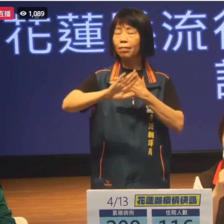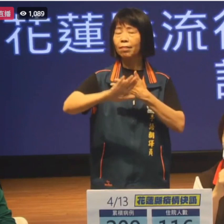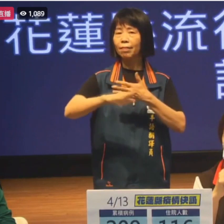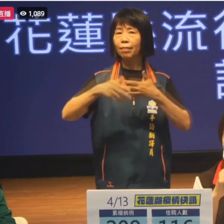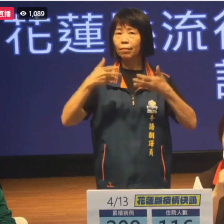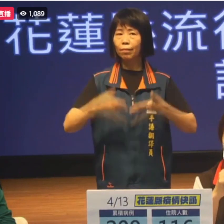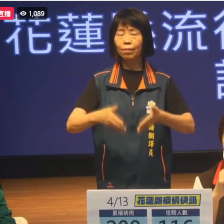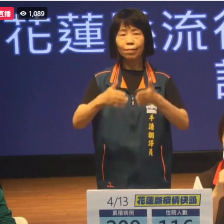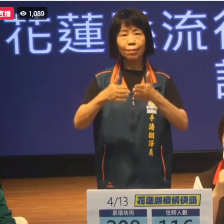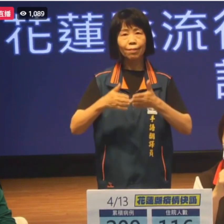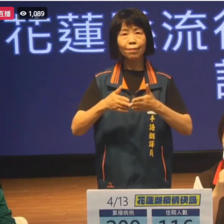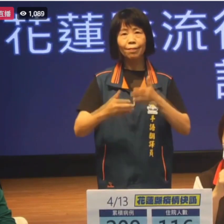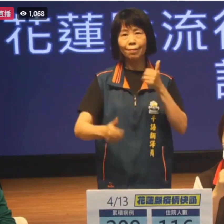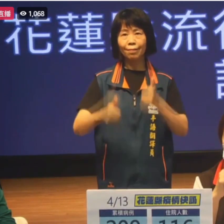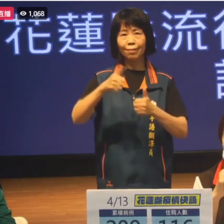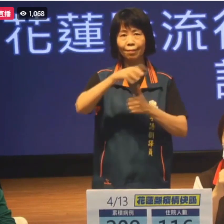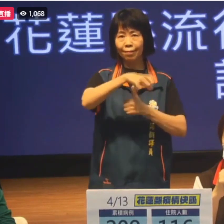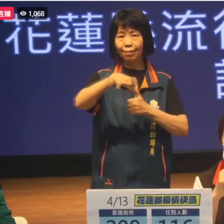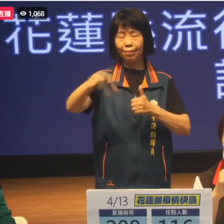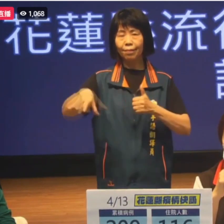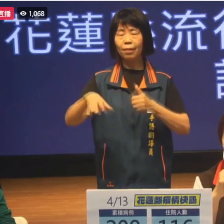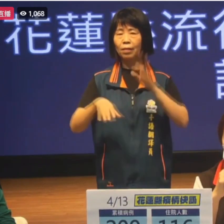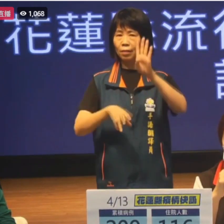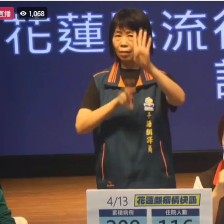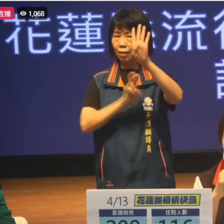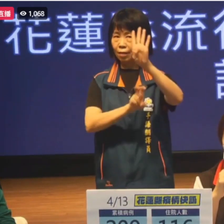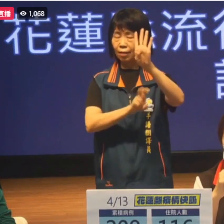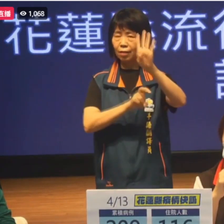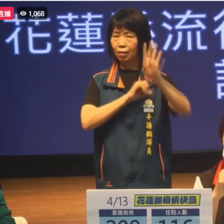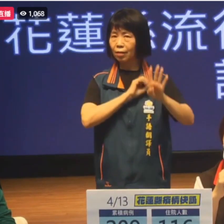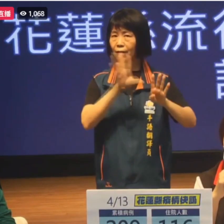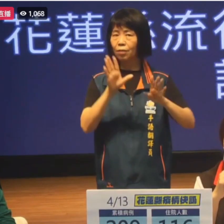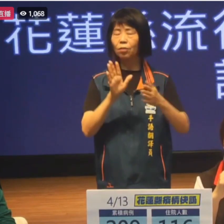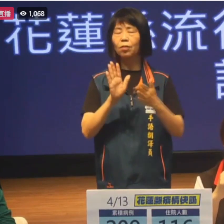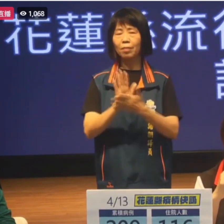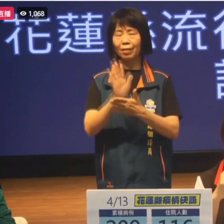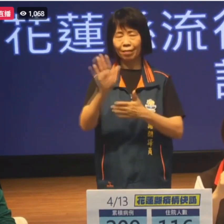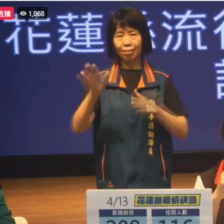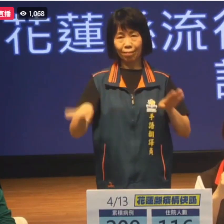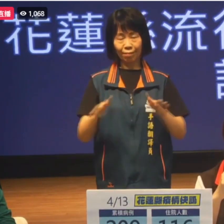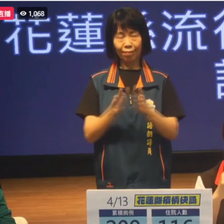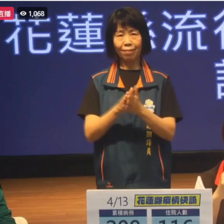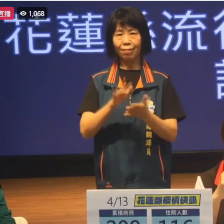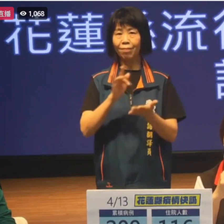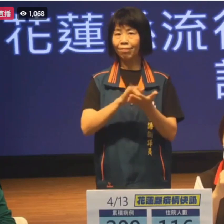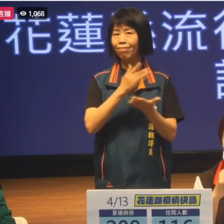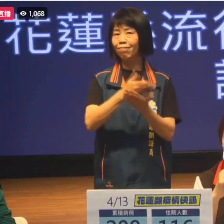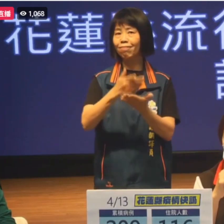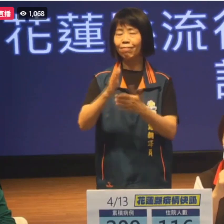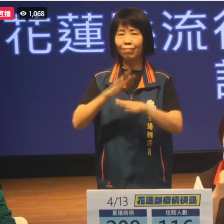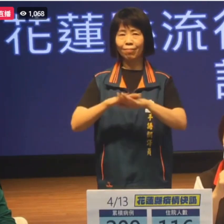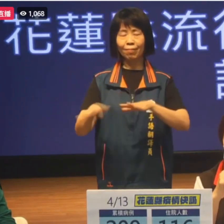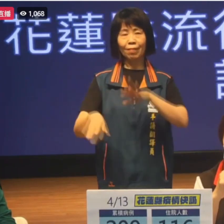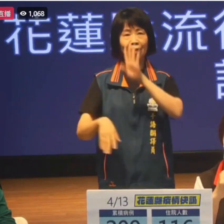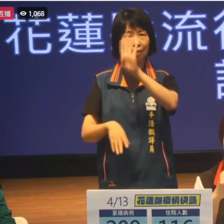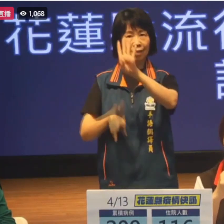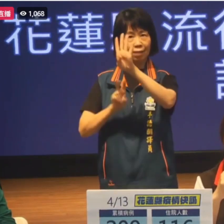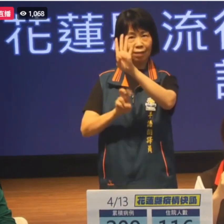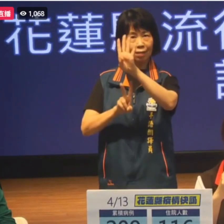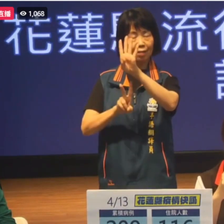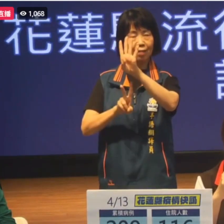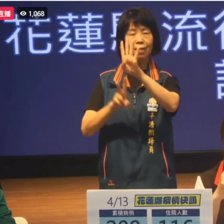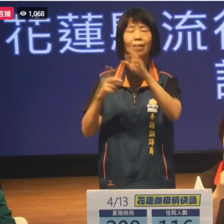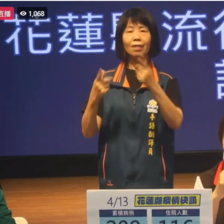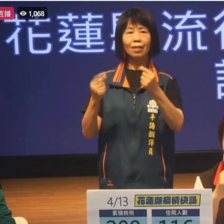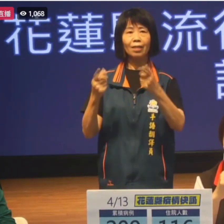重大的一些比赛场地其实在4月20号结束就已经会开始清消，所以还是4月22号